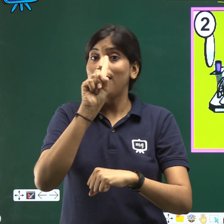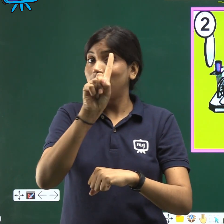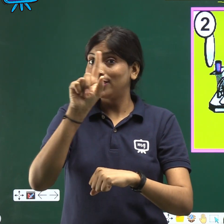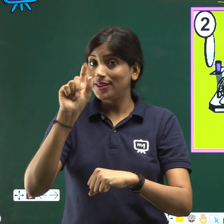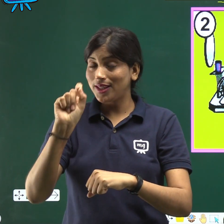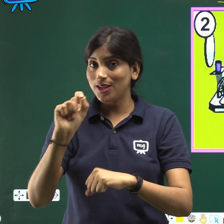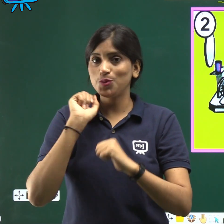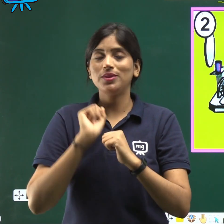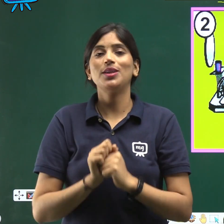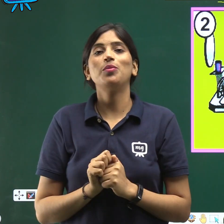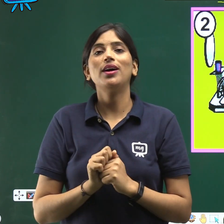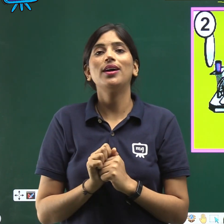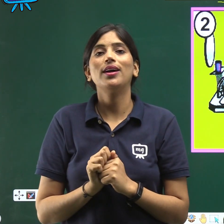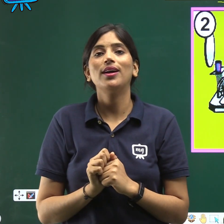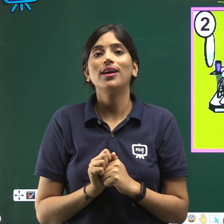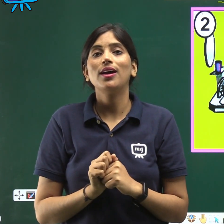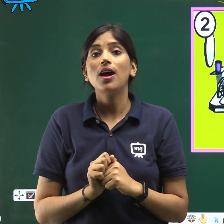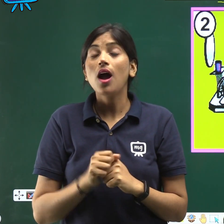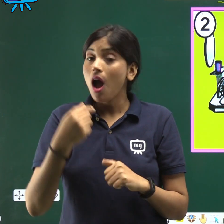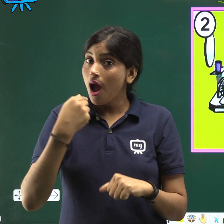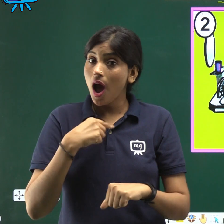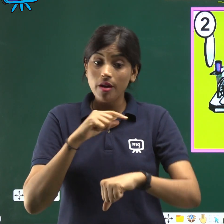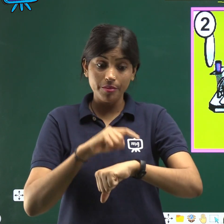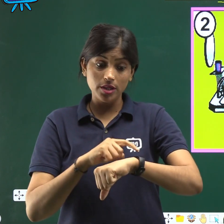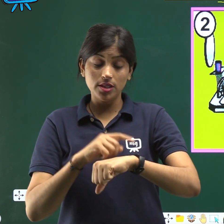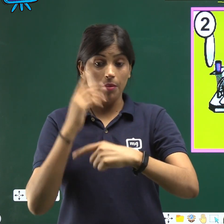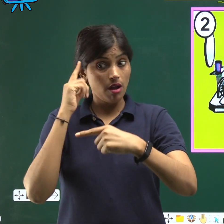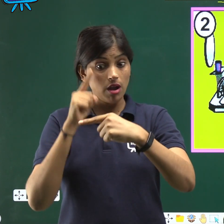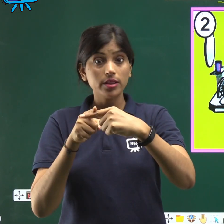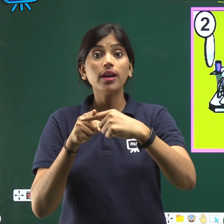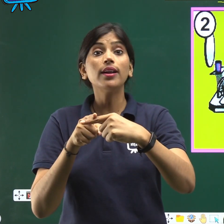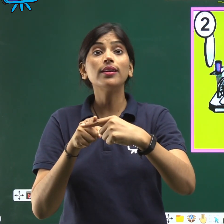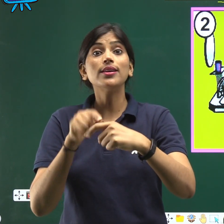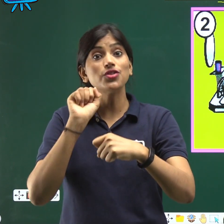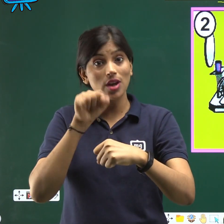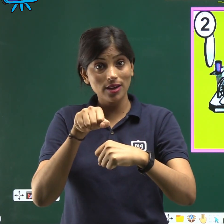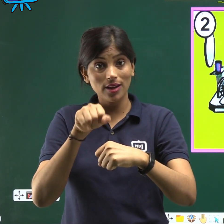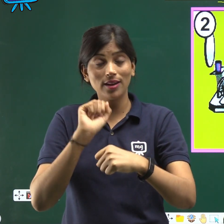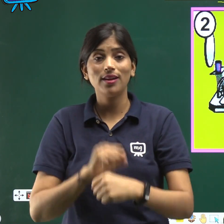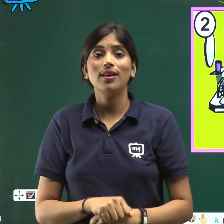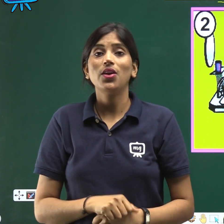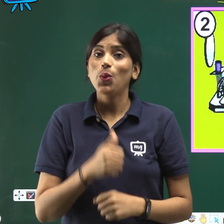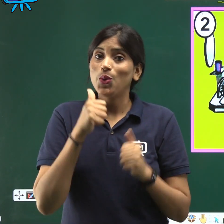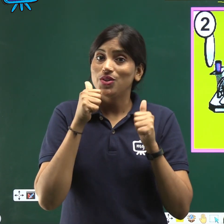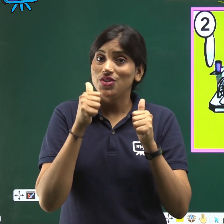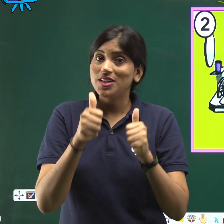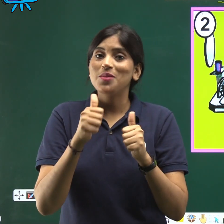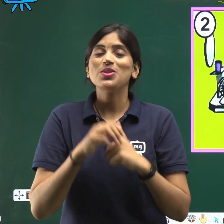6:10 पे। हमें समय का ध्यान रखना चाहिए। ठीक है